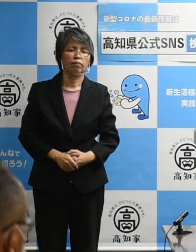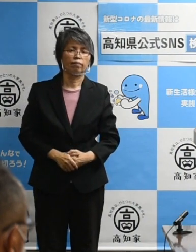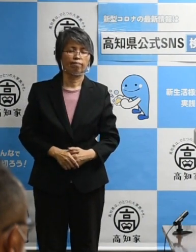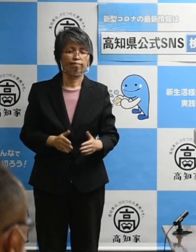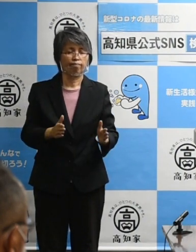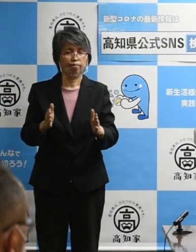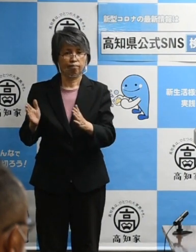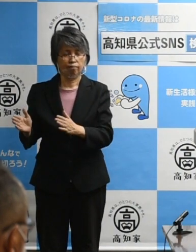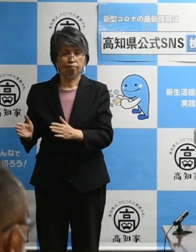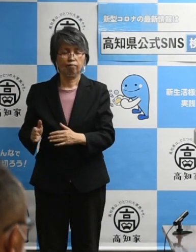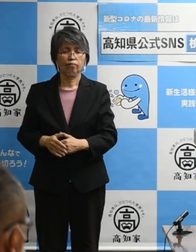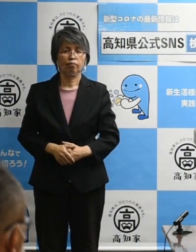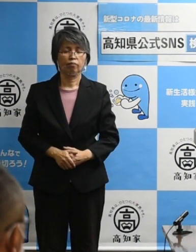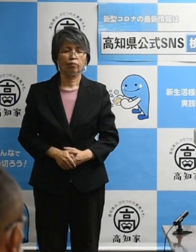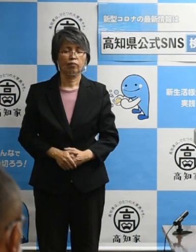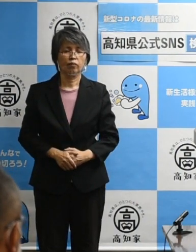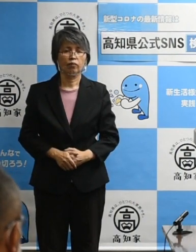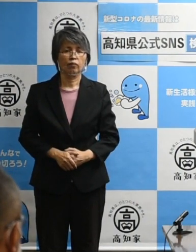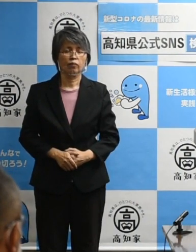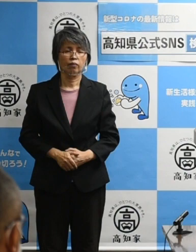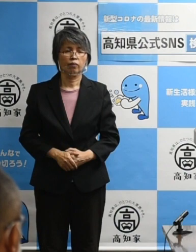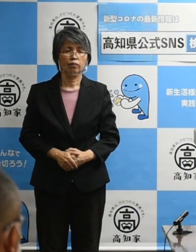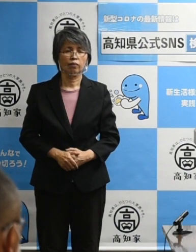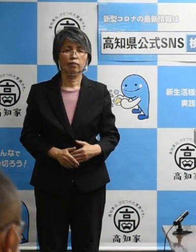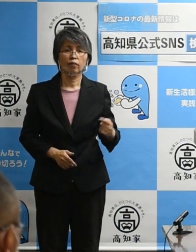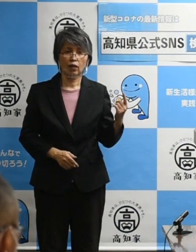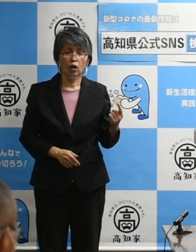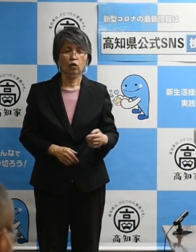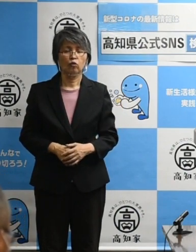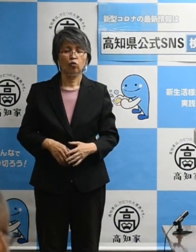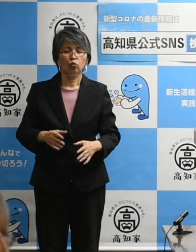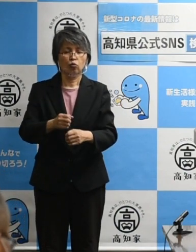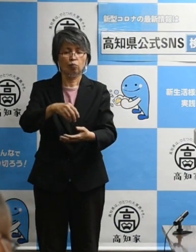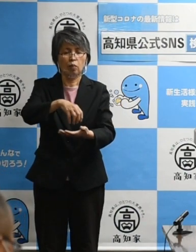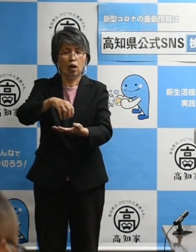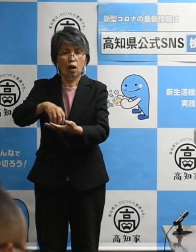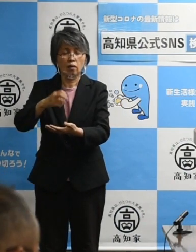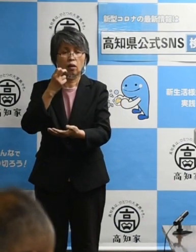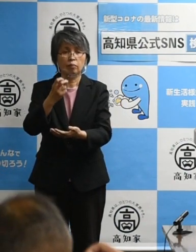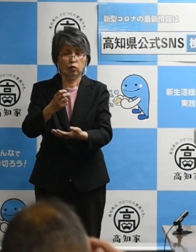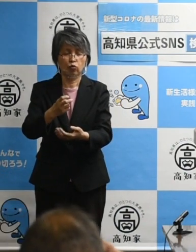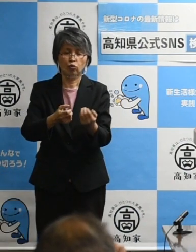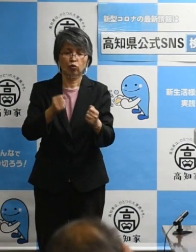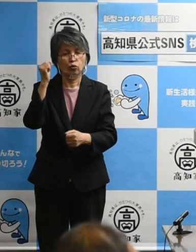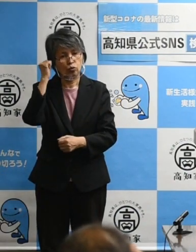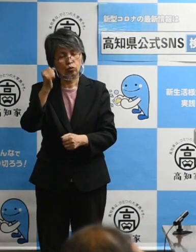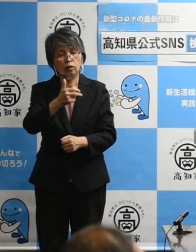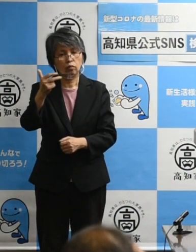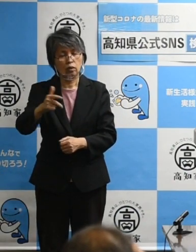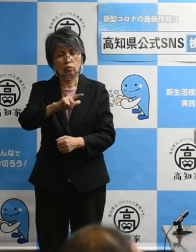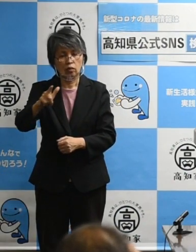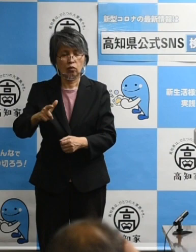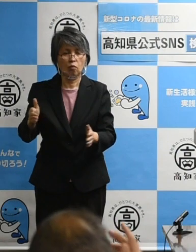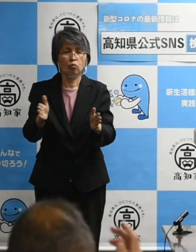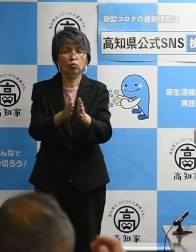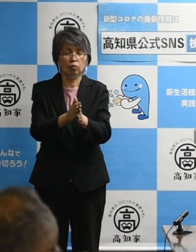願いします。これがストックで見ました入院の患者数、宿泊療養の方も含めました患者数